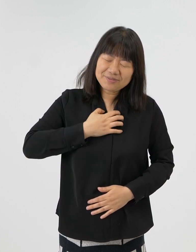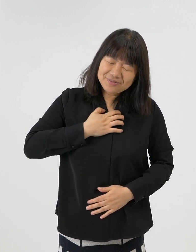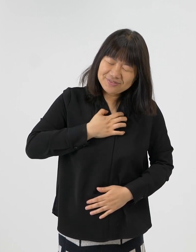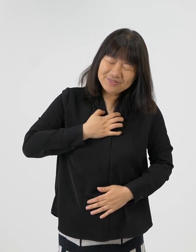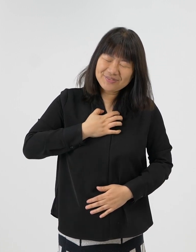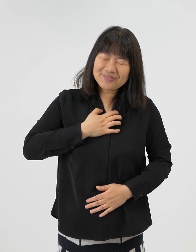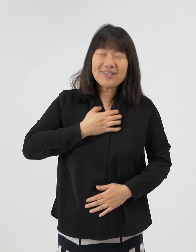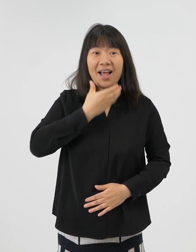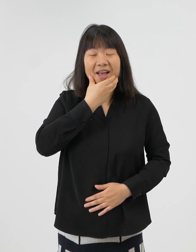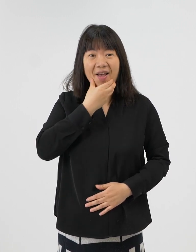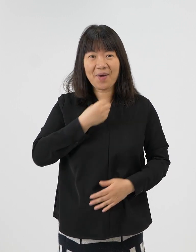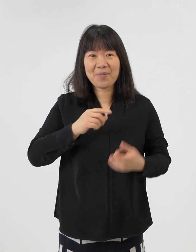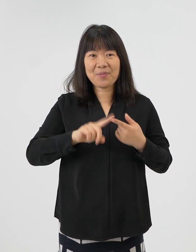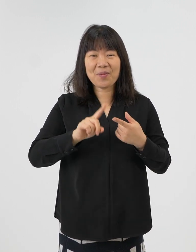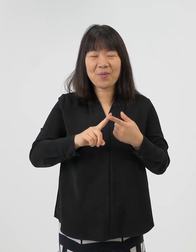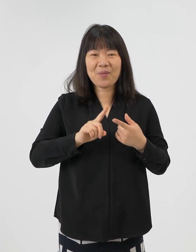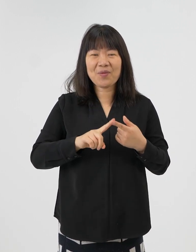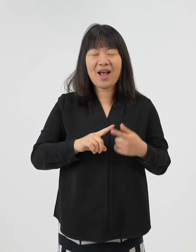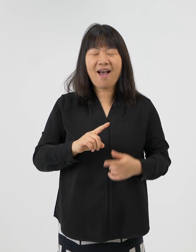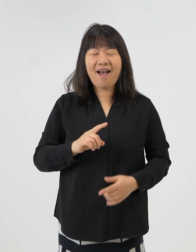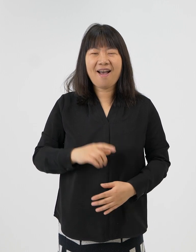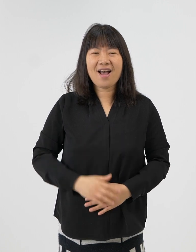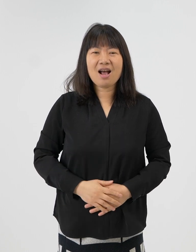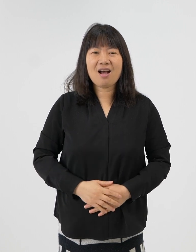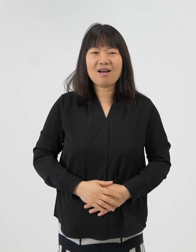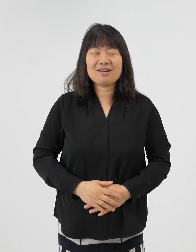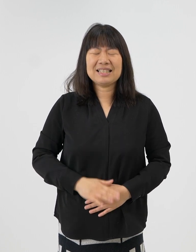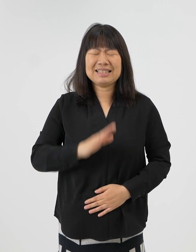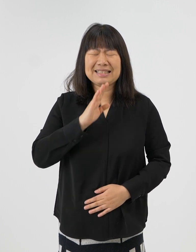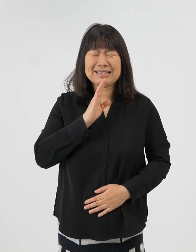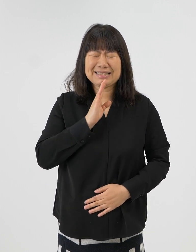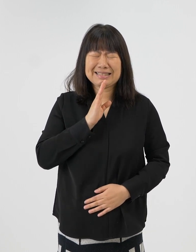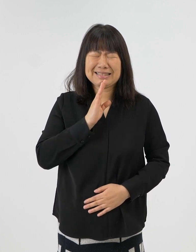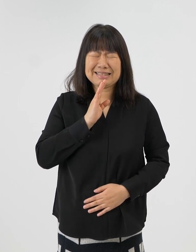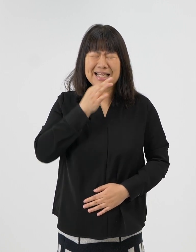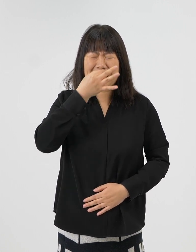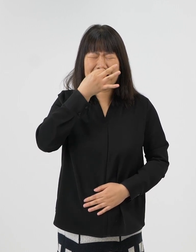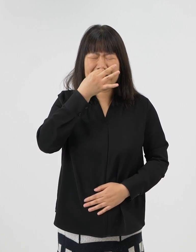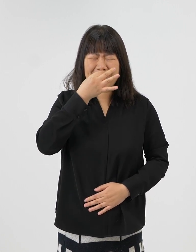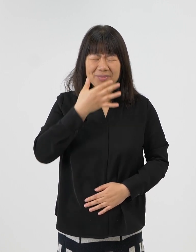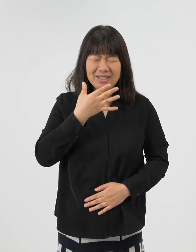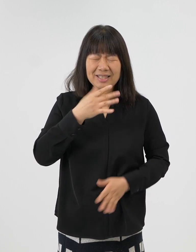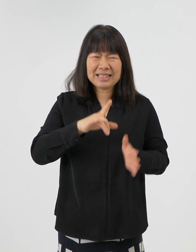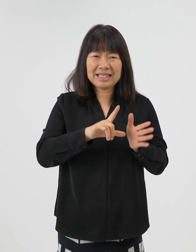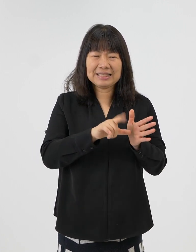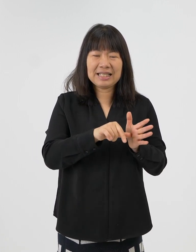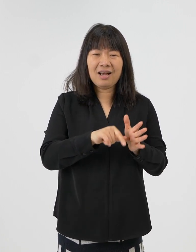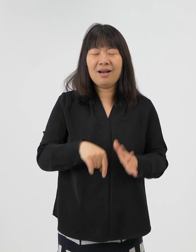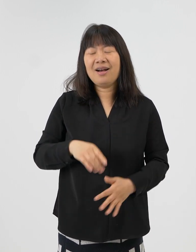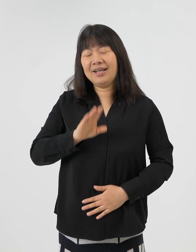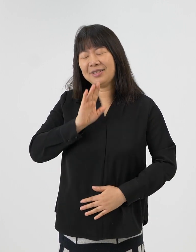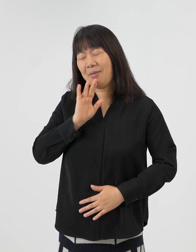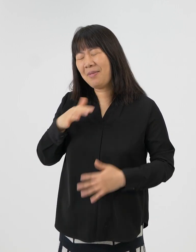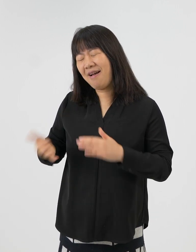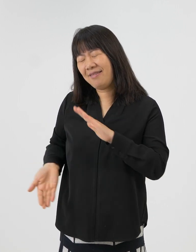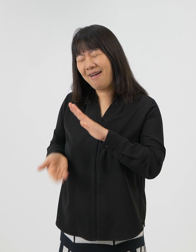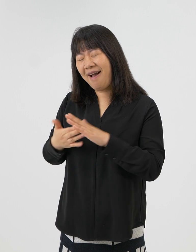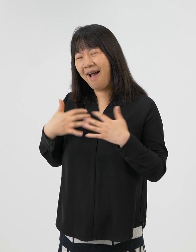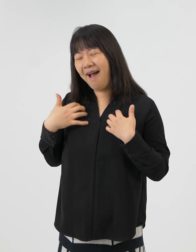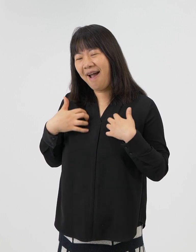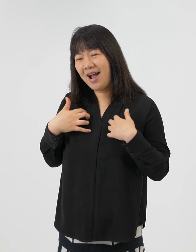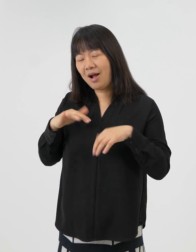진절이 나는 사연들, 절정을 뚫어냈던 인생의 기쁨들이 다 응축되고